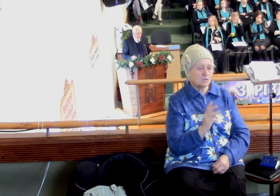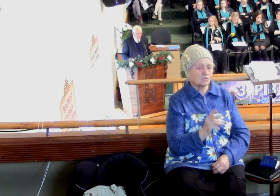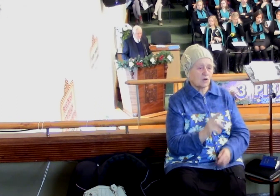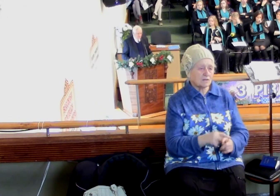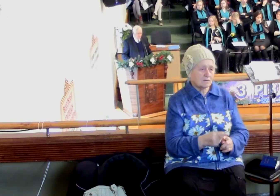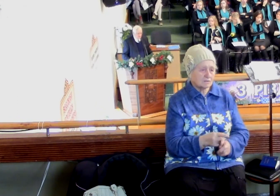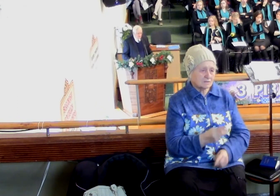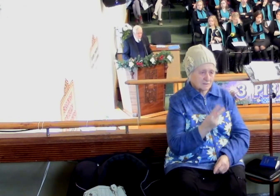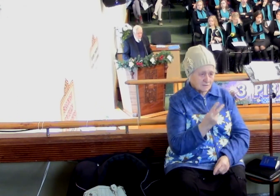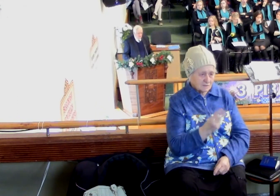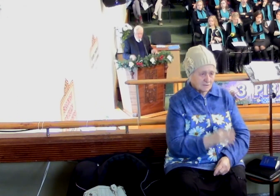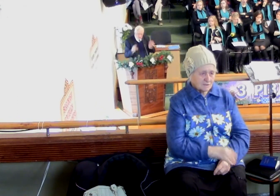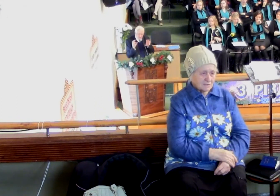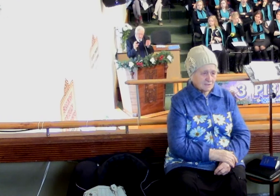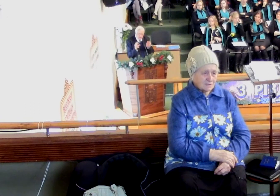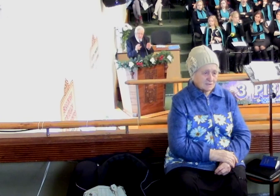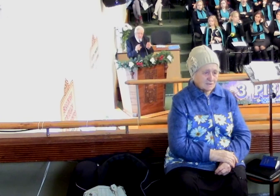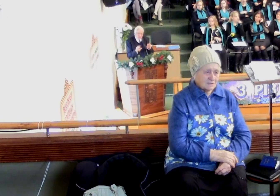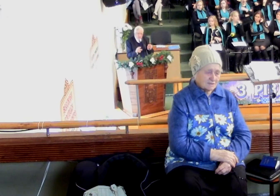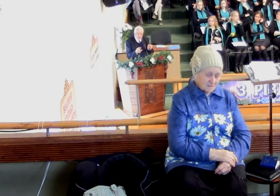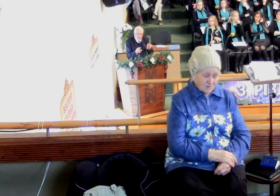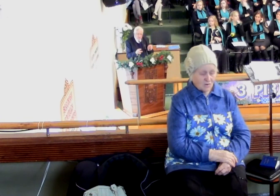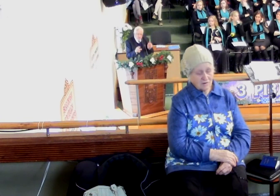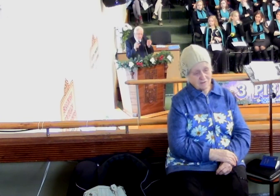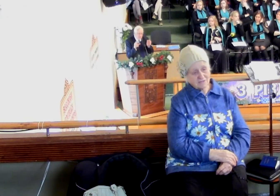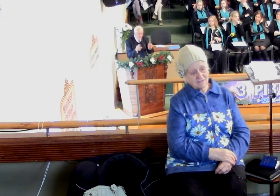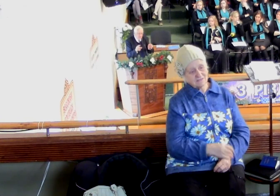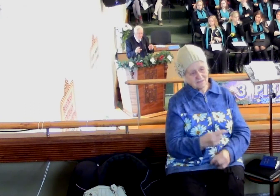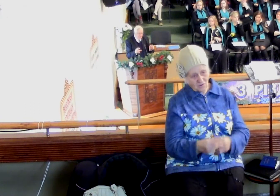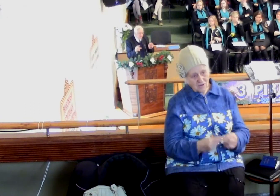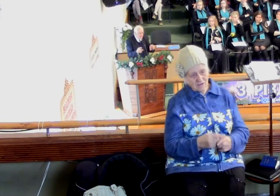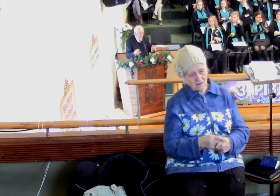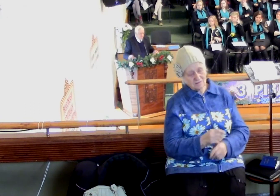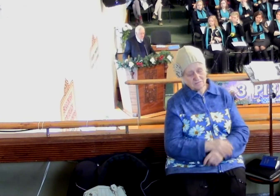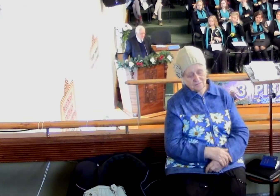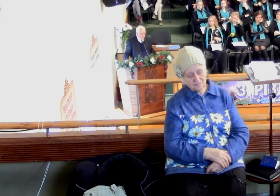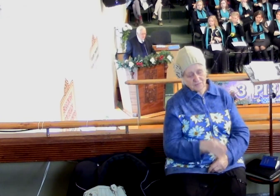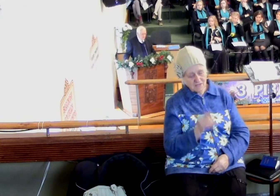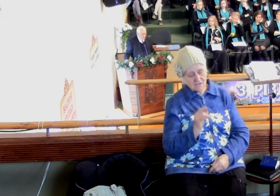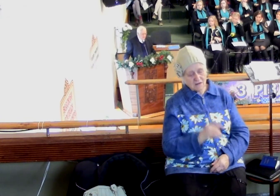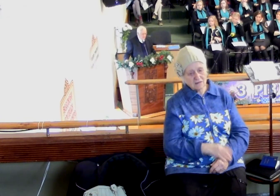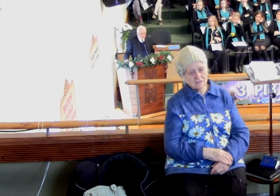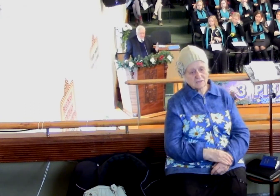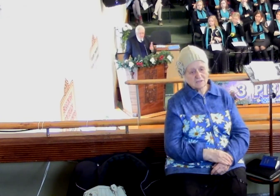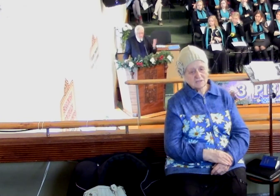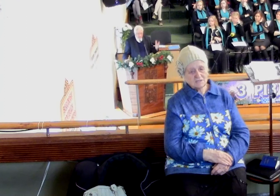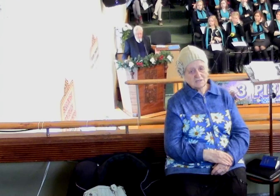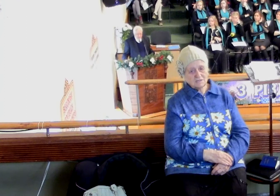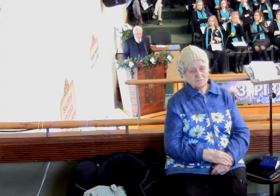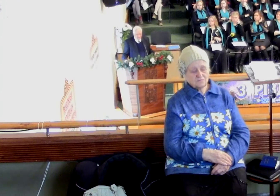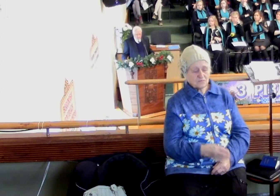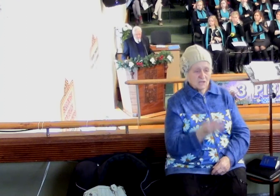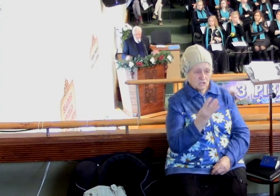названные, те четыре колена, которые должны были там поселиться, в Галилее, они не